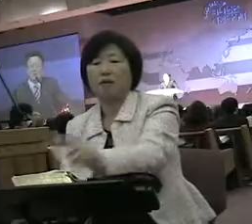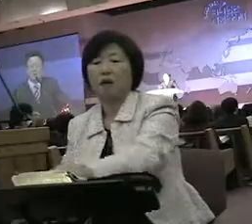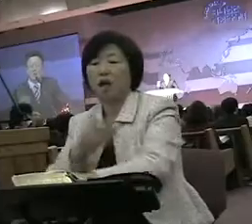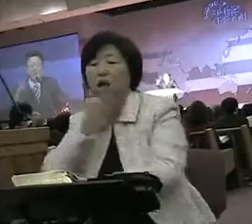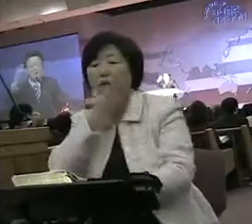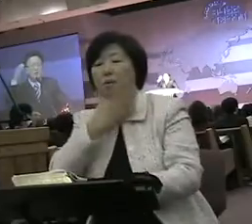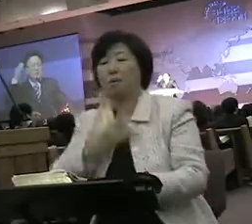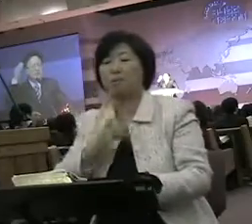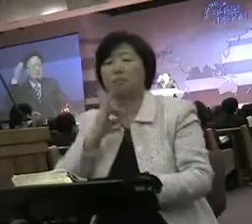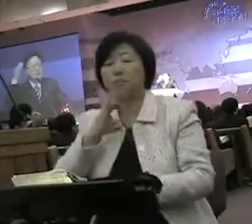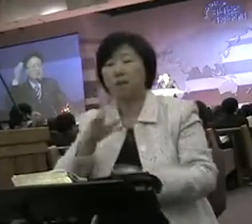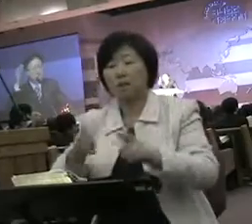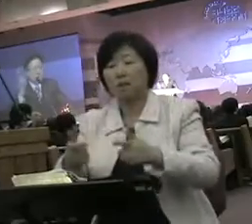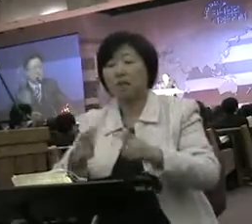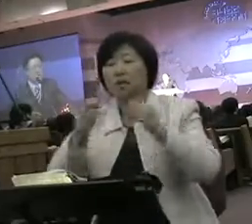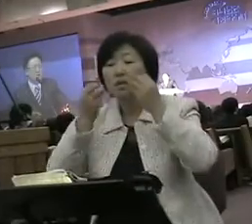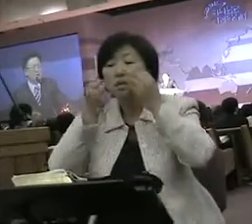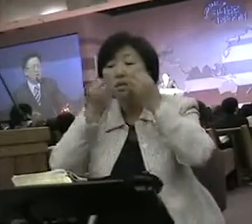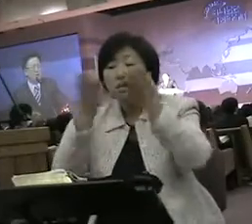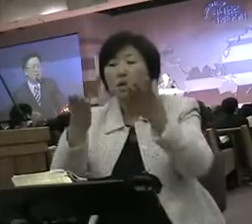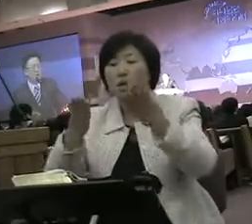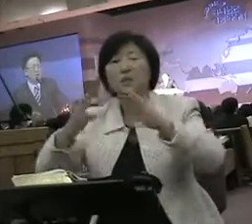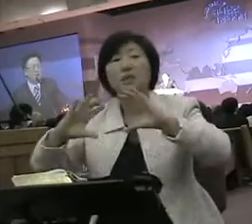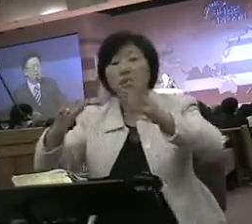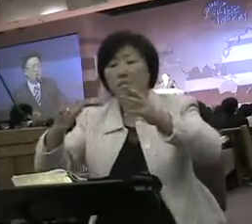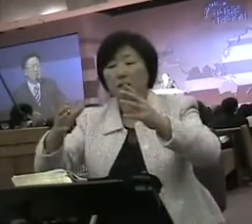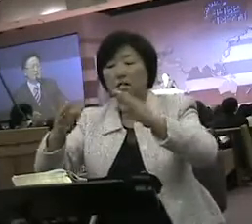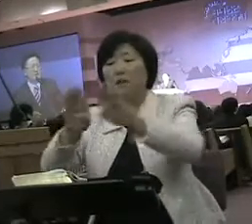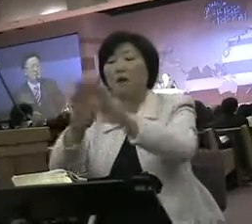아브라함뿐만 아니라 하나님께서 새로운 시대를 열어가실 때마다